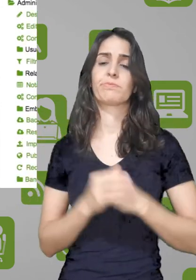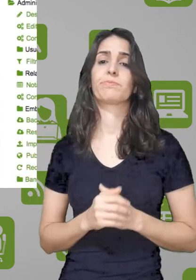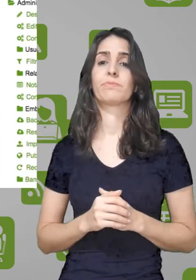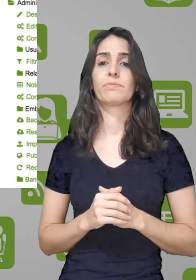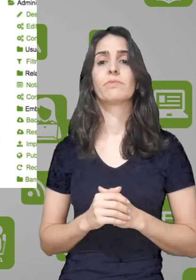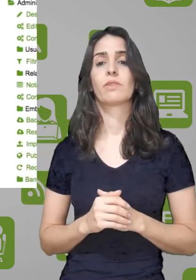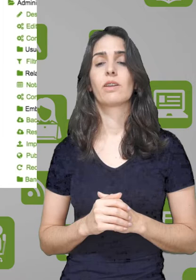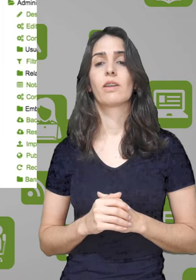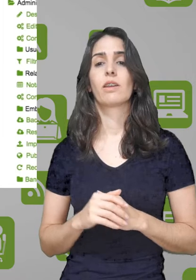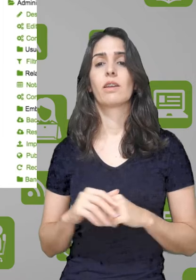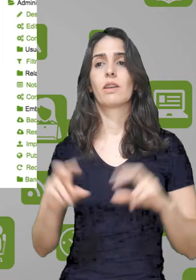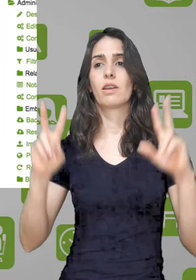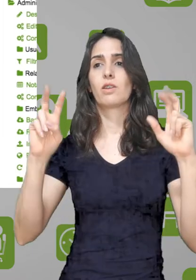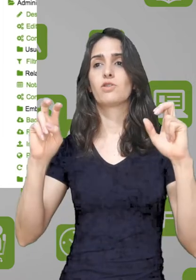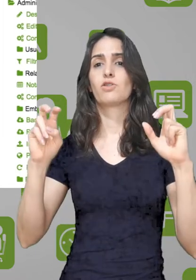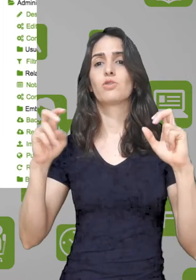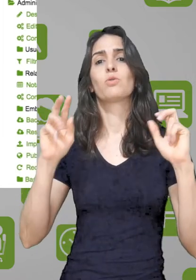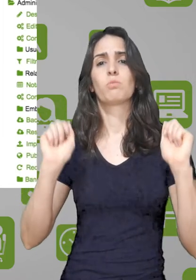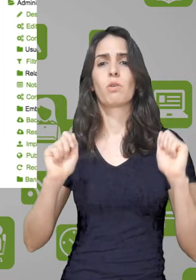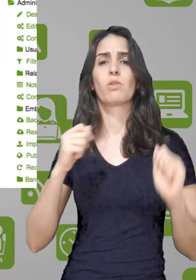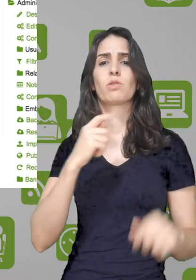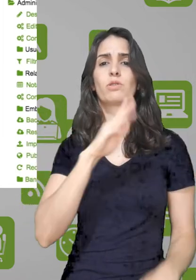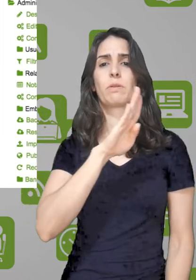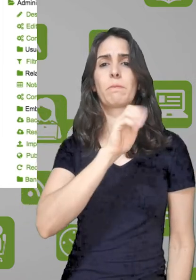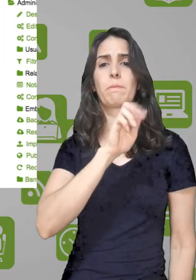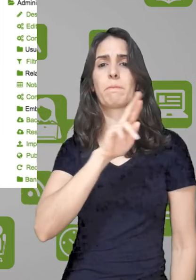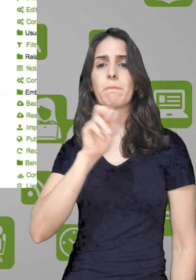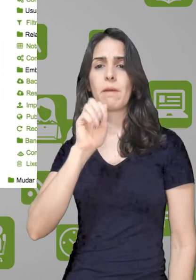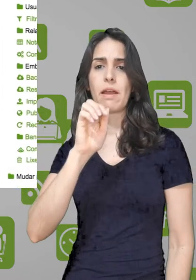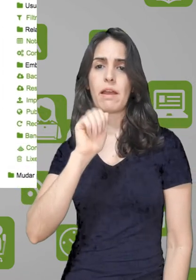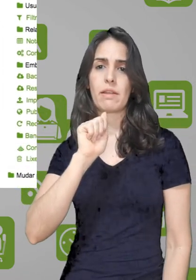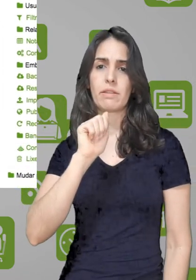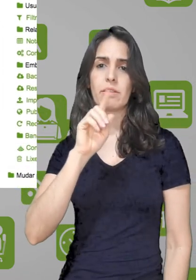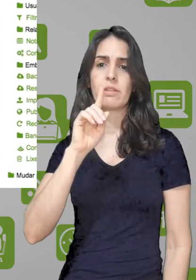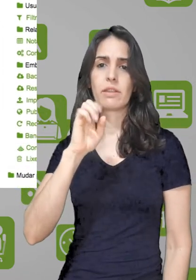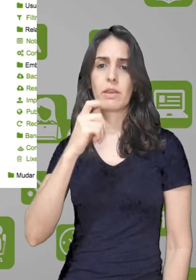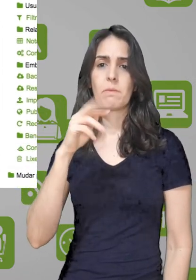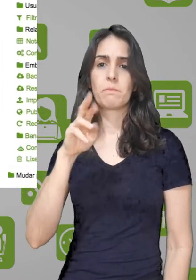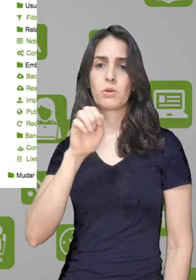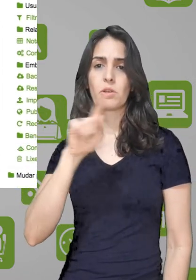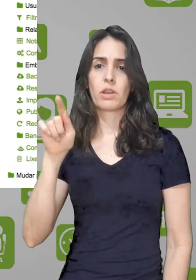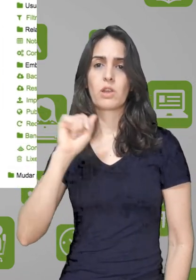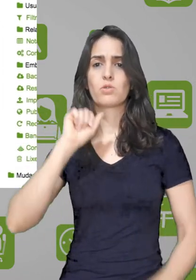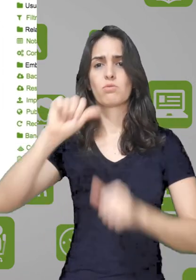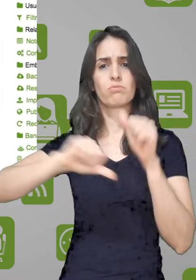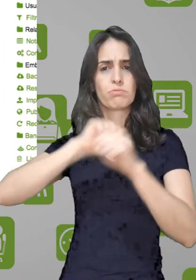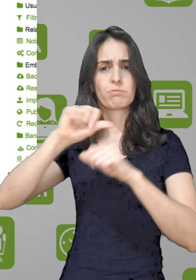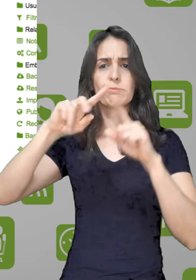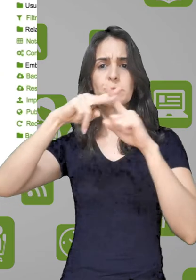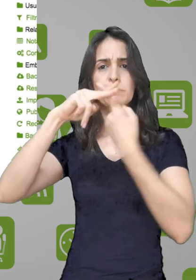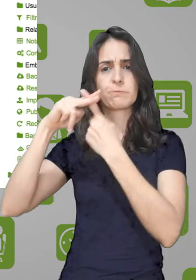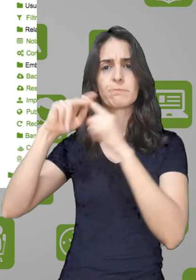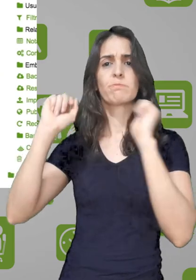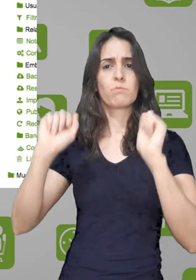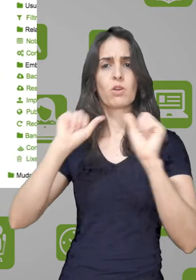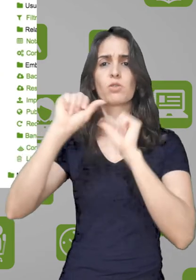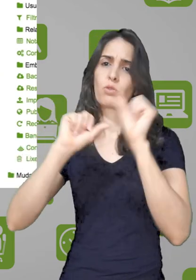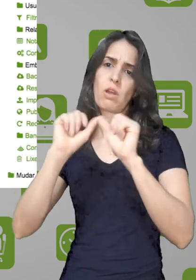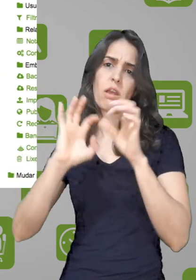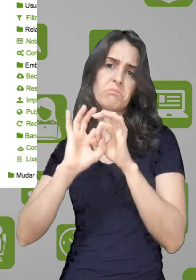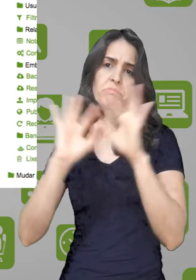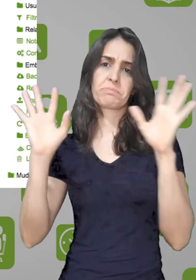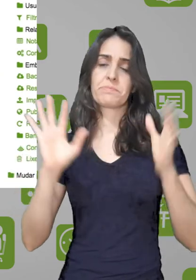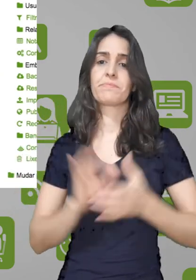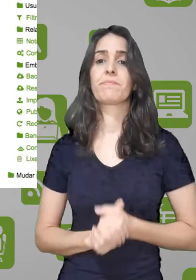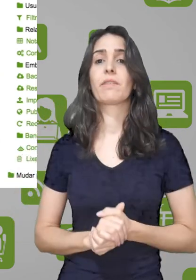outro título, se eu não colocar nada, vai manter o título barra de progresso. Usar ícones, se o aluno fez